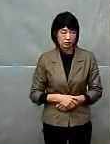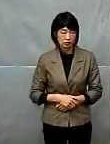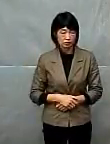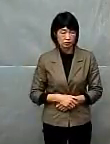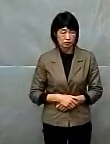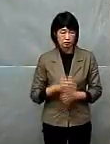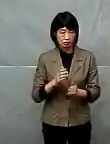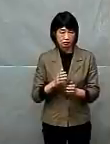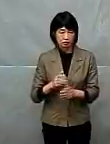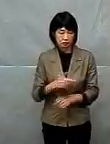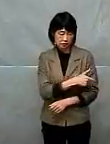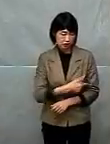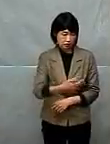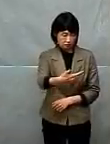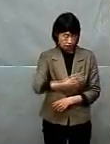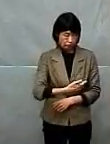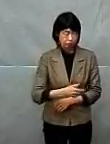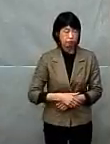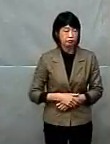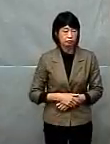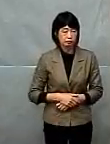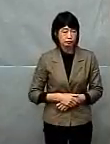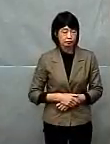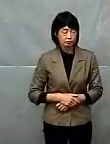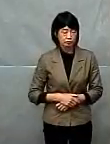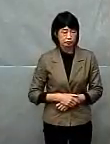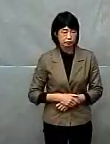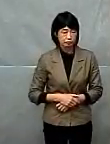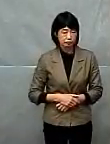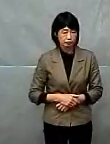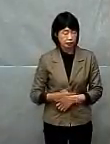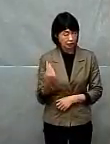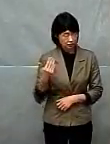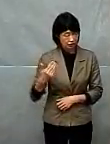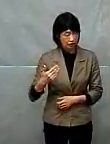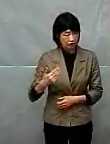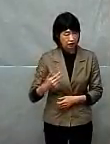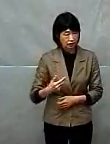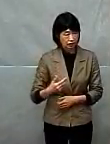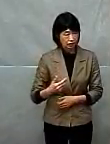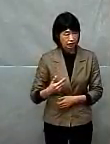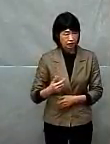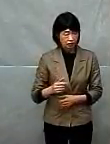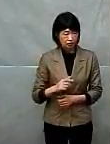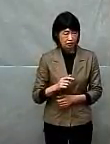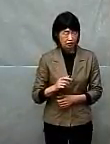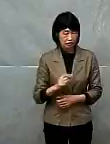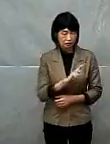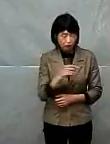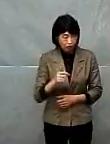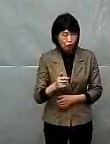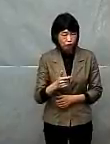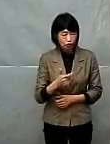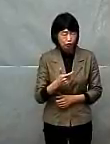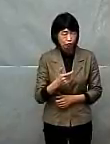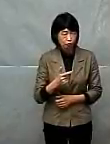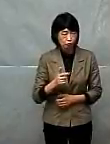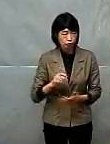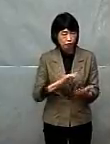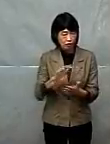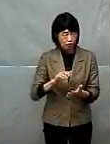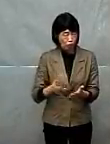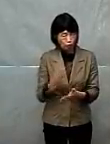それから前半の方の最後の方にも、その申し訳なく、お騒がせしたことについて申し訳なく思っ